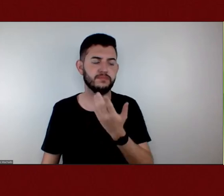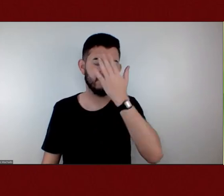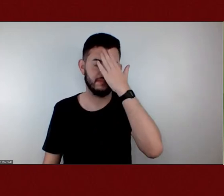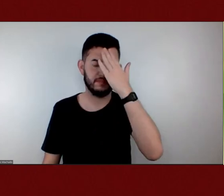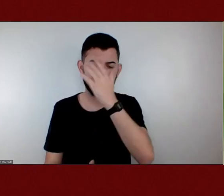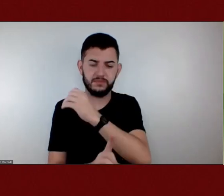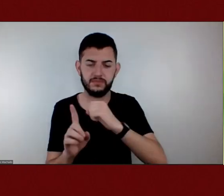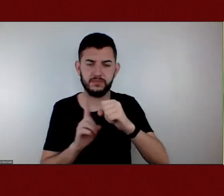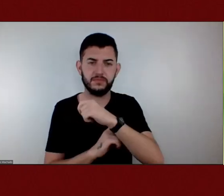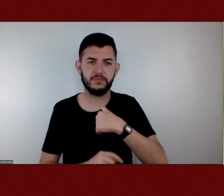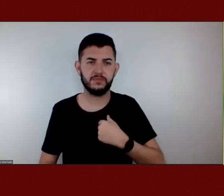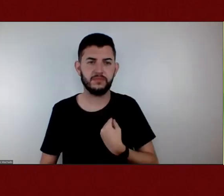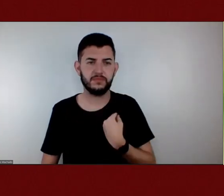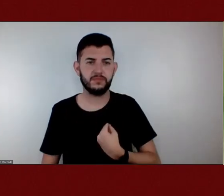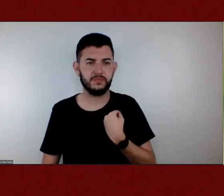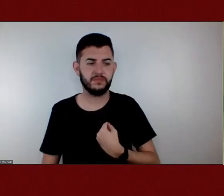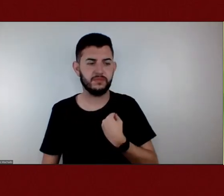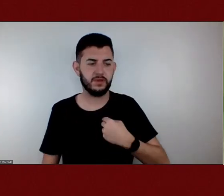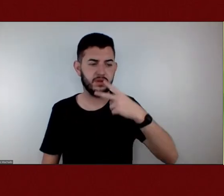da história.